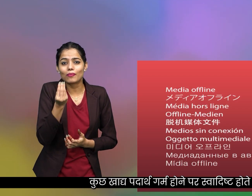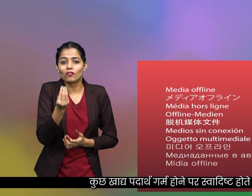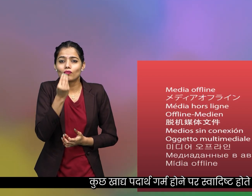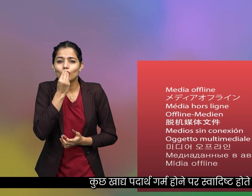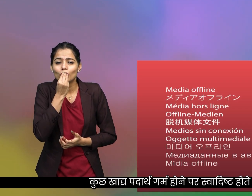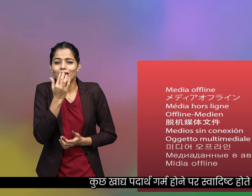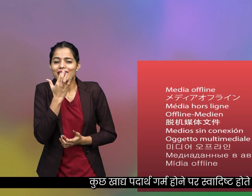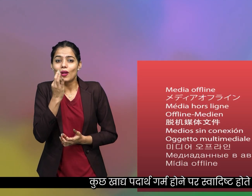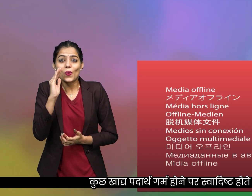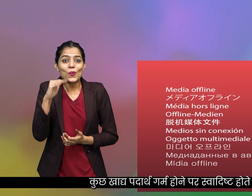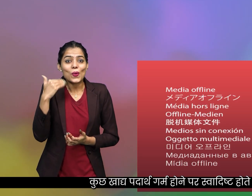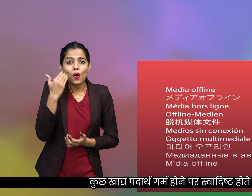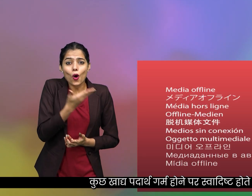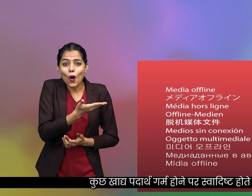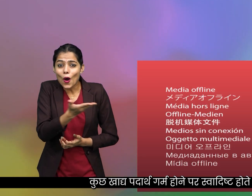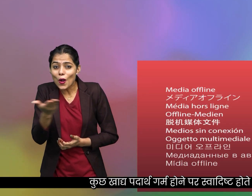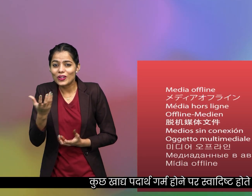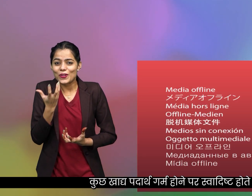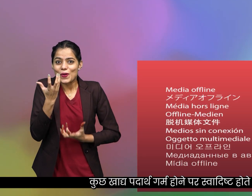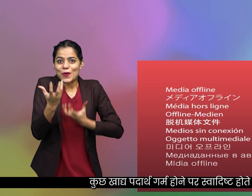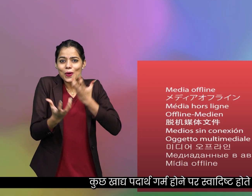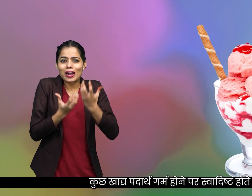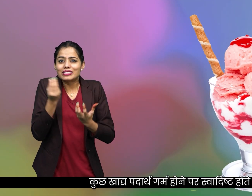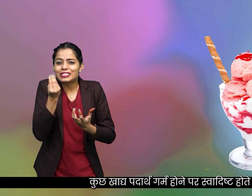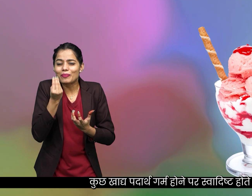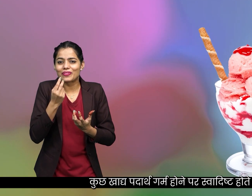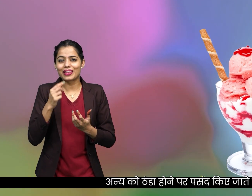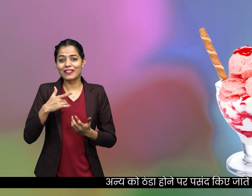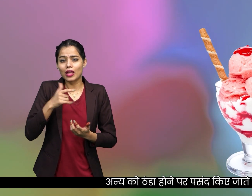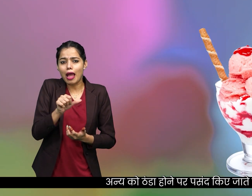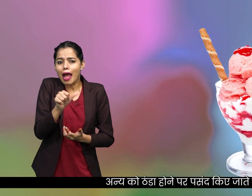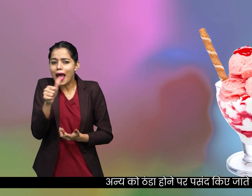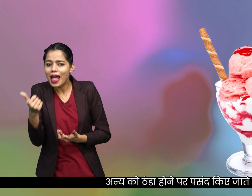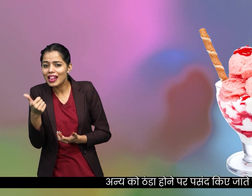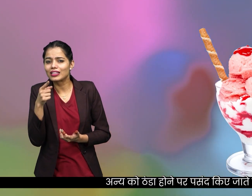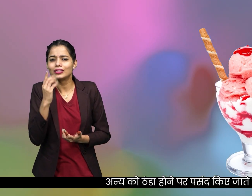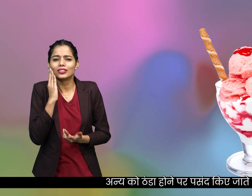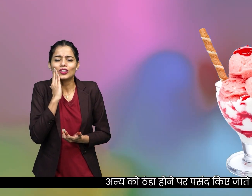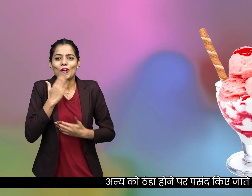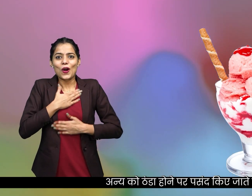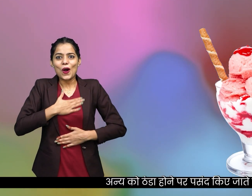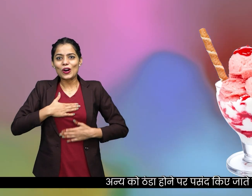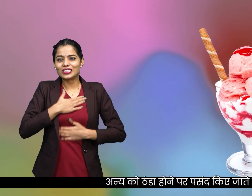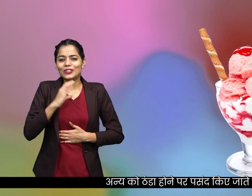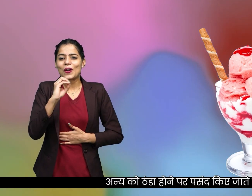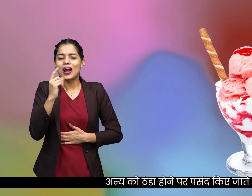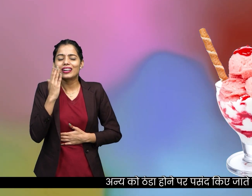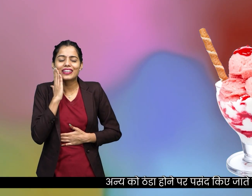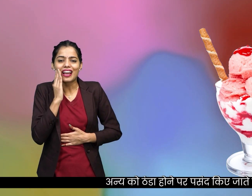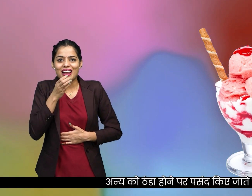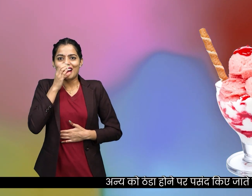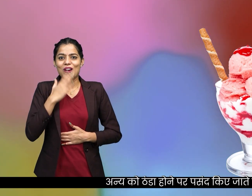कुछ खाद्य पदार्थ गर्म होने पर स्वादिष्ट होते हैं और अन्य को ठंडा होने पर पसंद